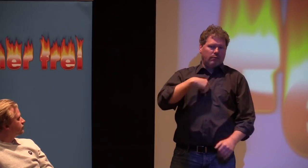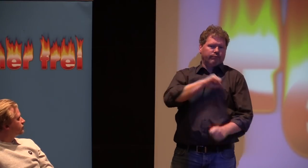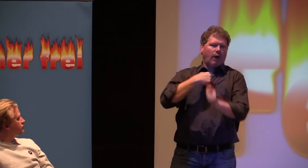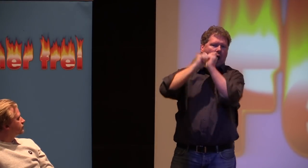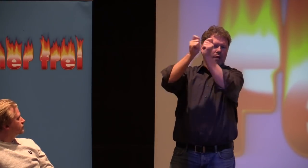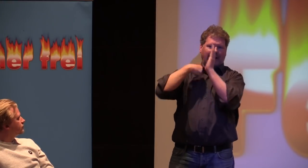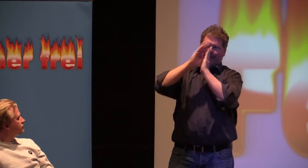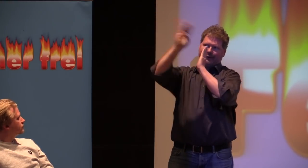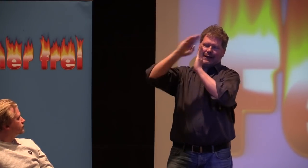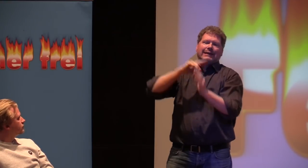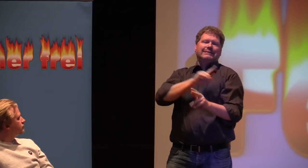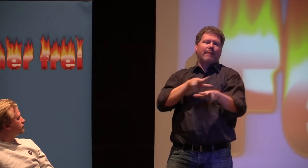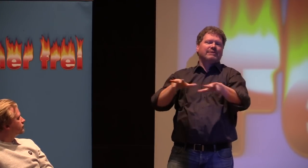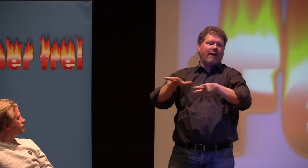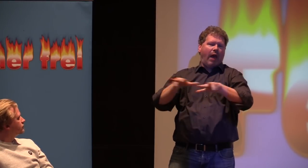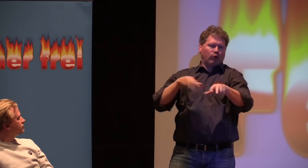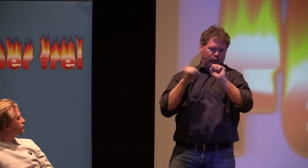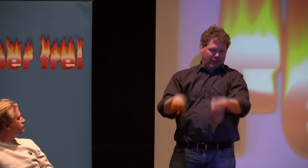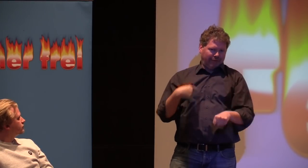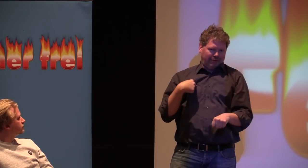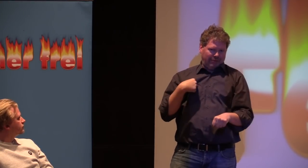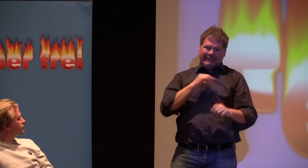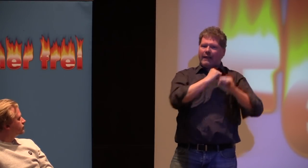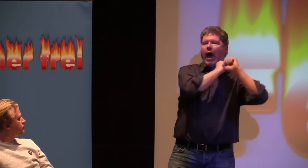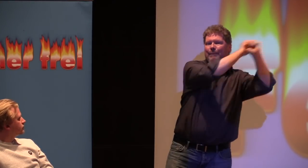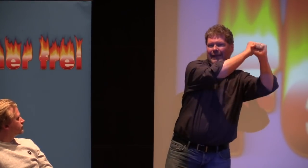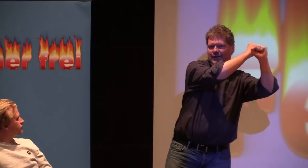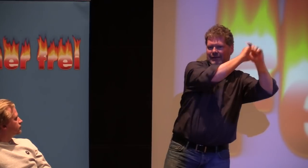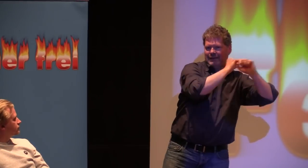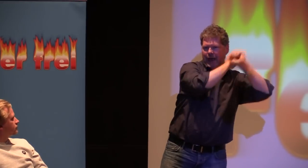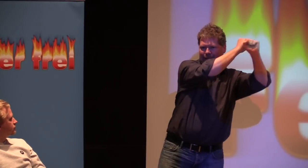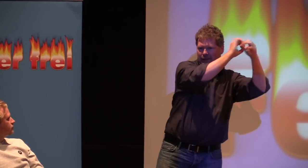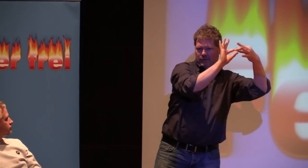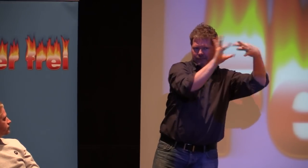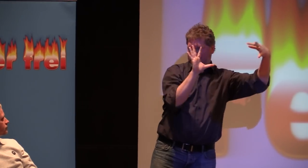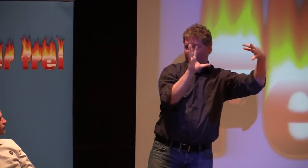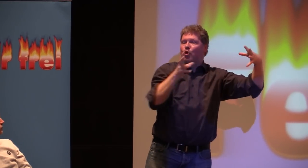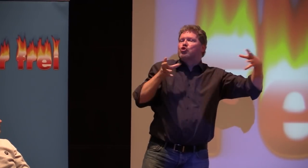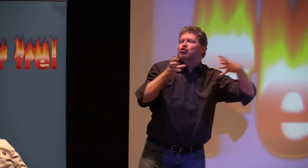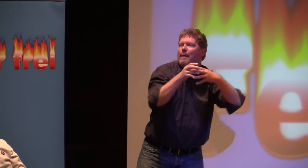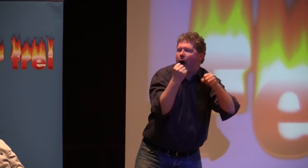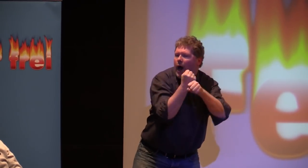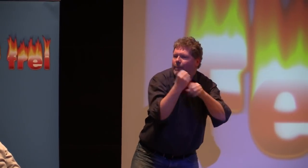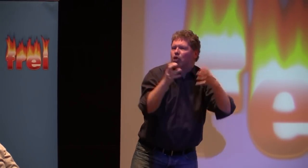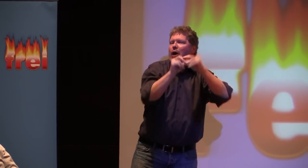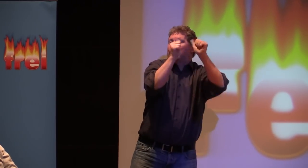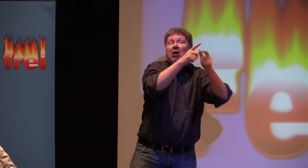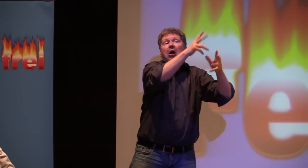ist ein eingetragener Verein. Und damit haben wir natürlich auch ganz andere Möglichkeiten, Gelder zu beantragen. Und sind also da nicht